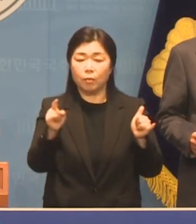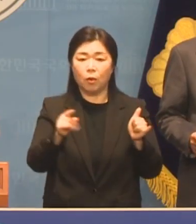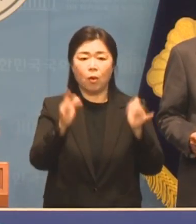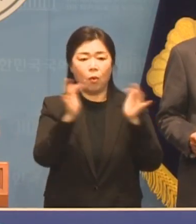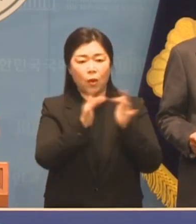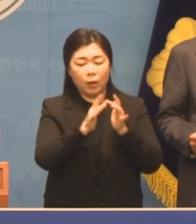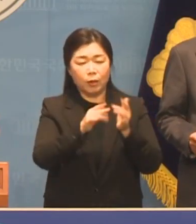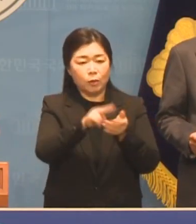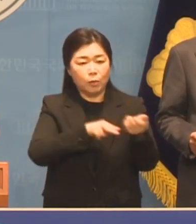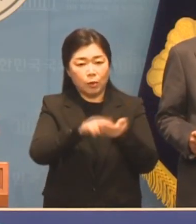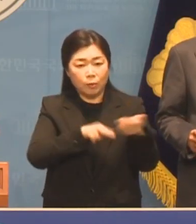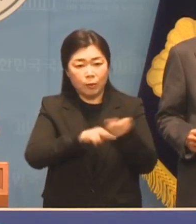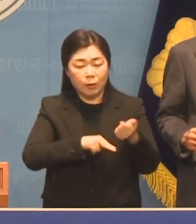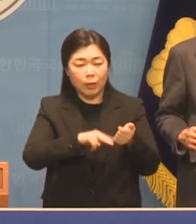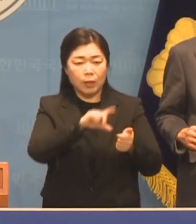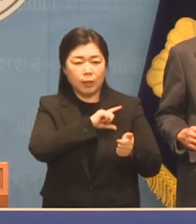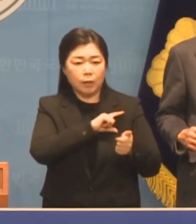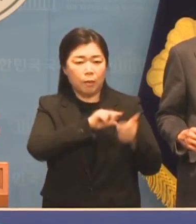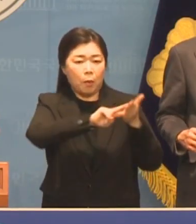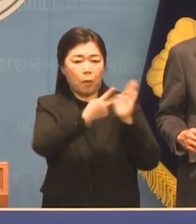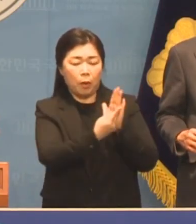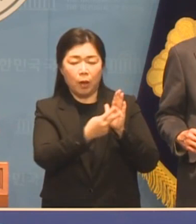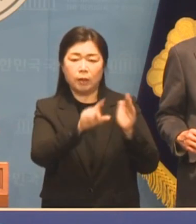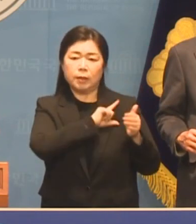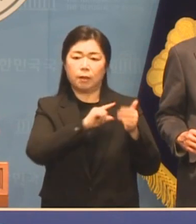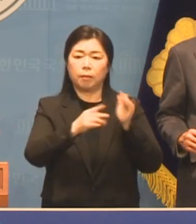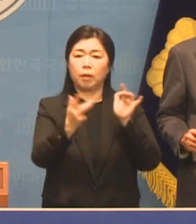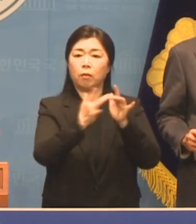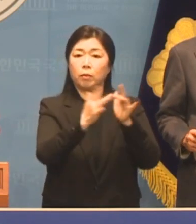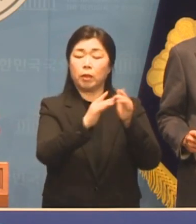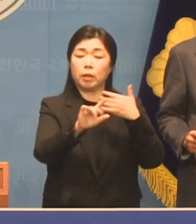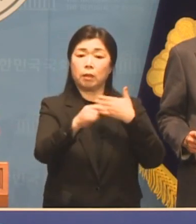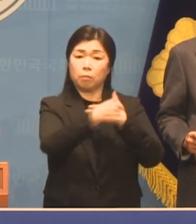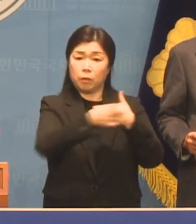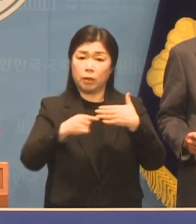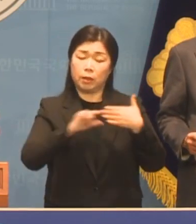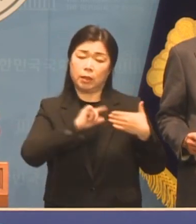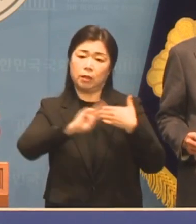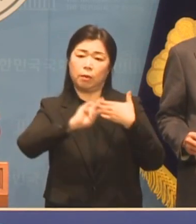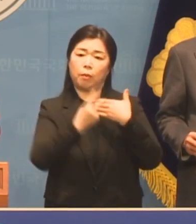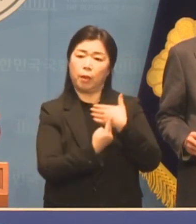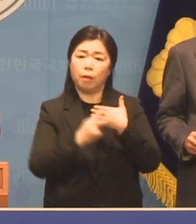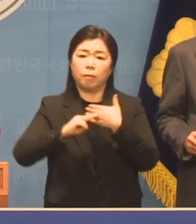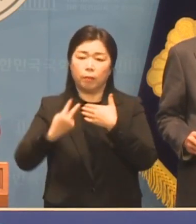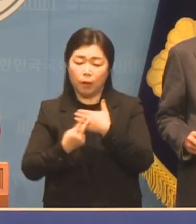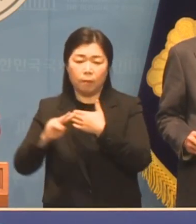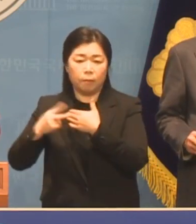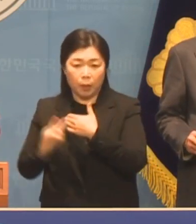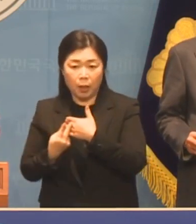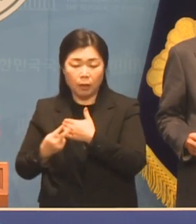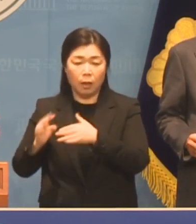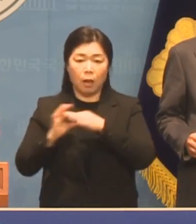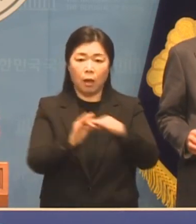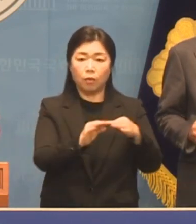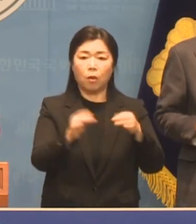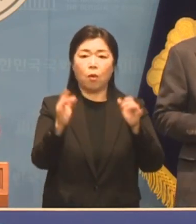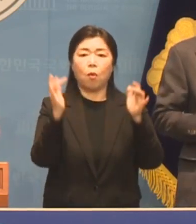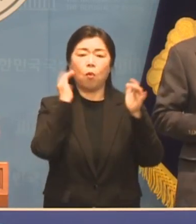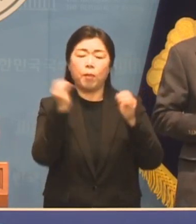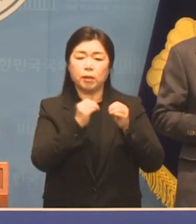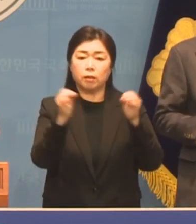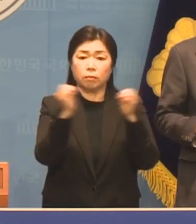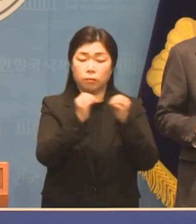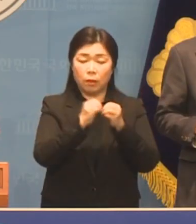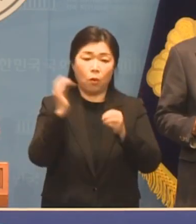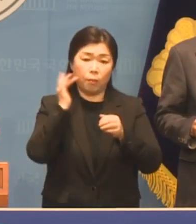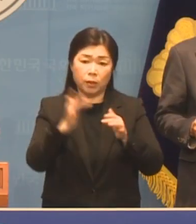온라인 쇼핑몰의 상호 브랜드만 바꾼 새로운 플랫폼인 엑스쿡, 캐시쿡 등을 개발해 오픈하겠다며